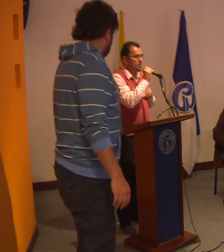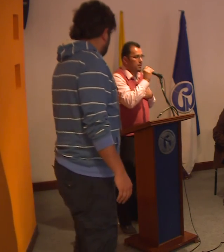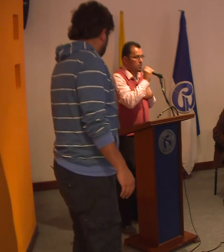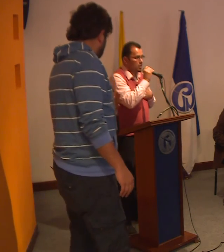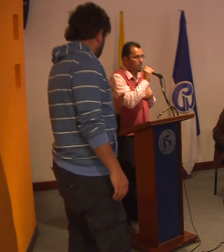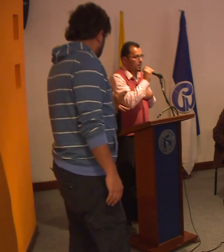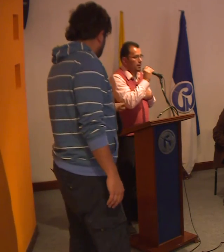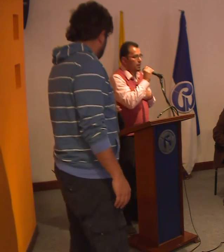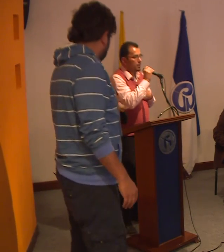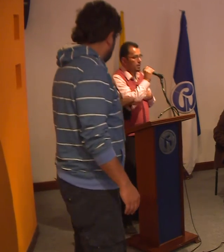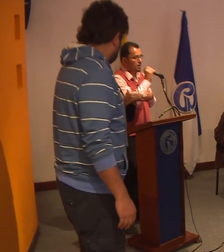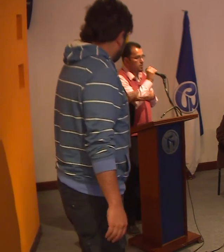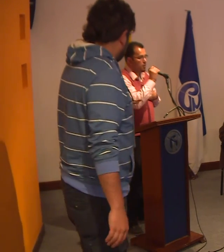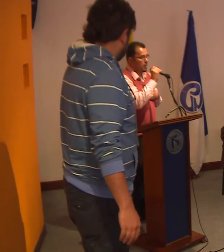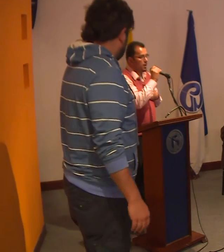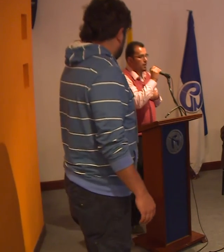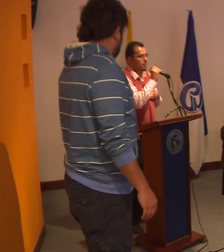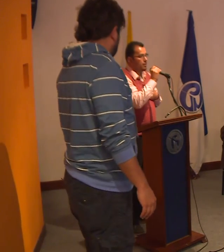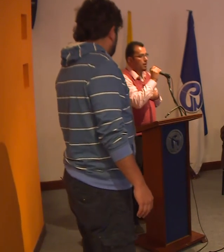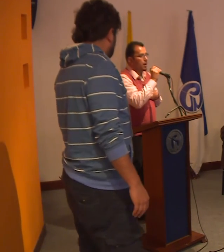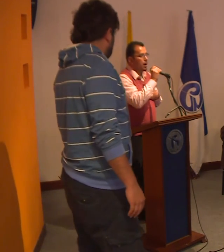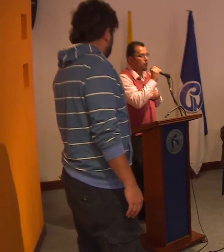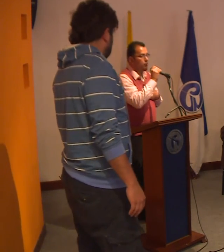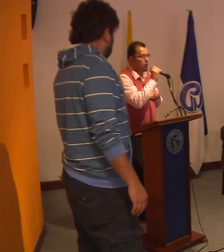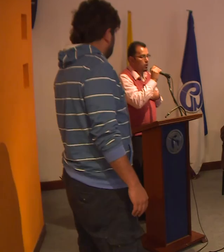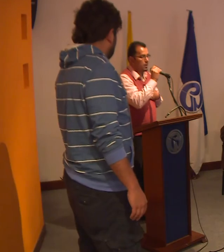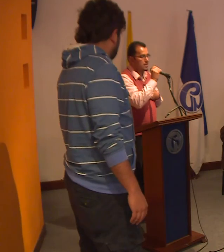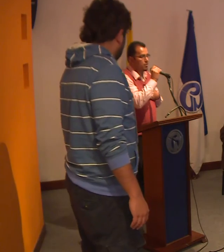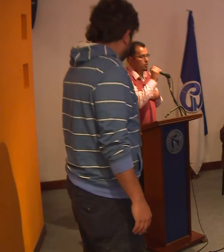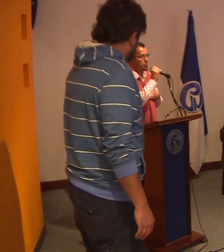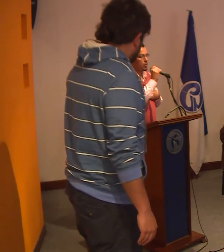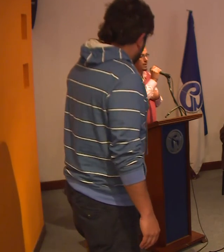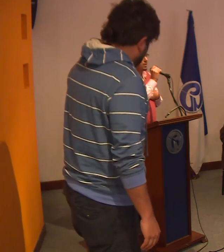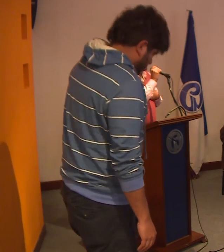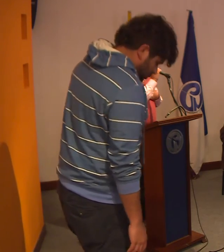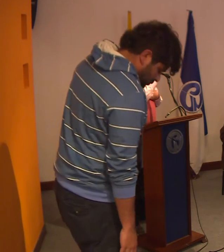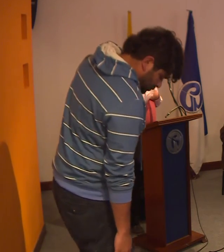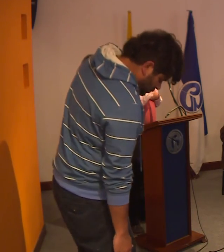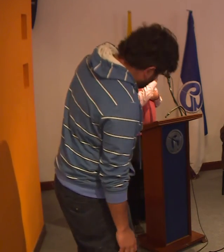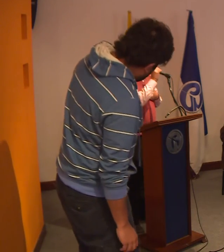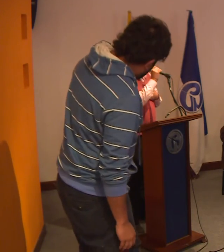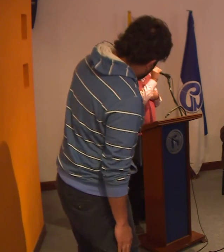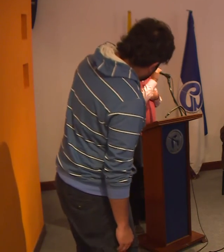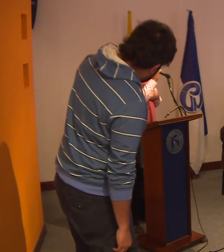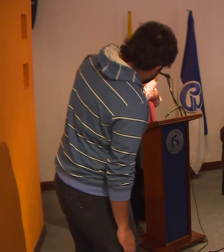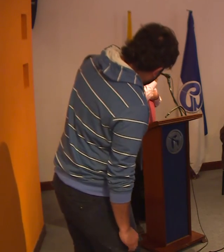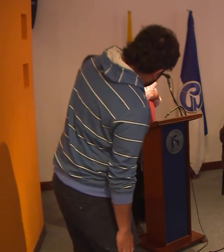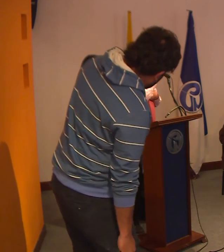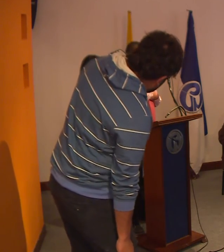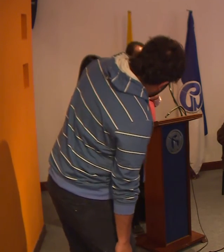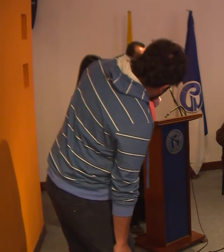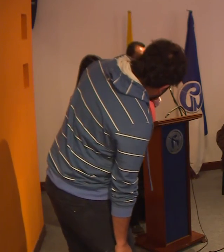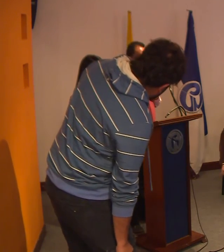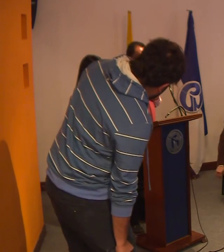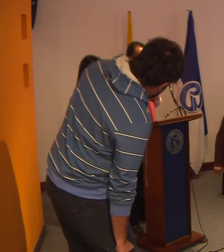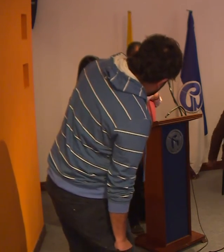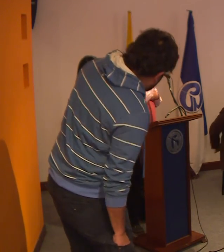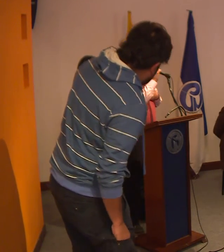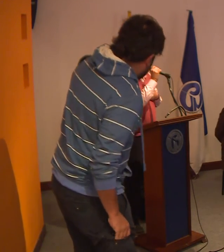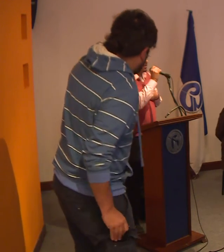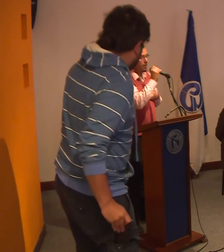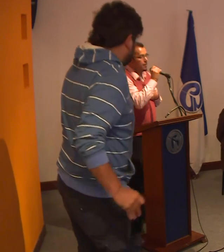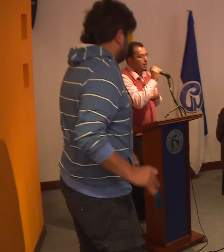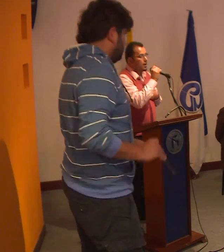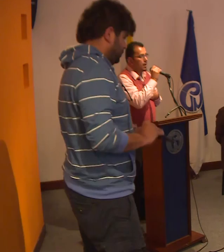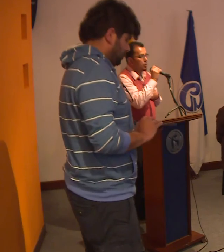hacer una invitación de parte de la Junta Directiva de ASPUPN a un foro que estamos organizando para este jueves 11 de febrero de 10 a 1 de la